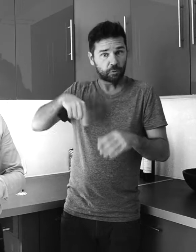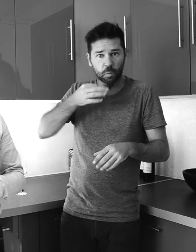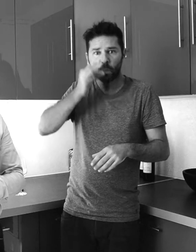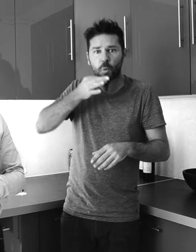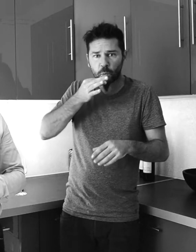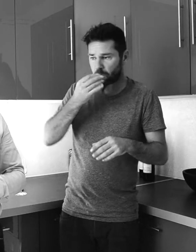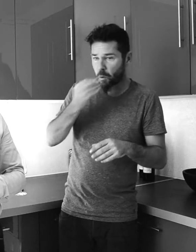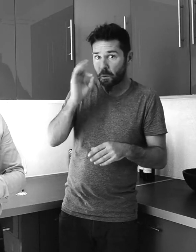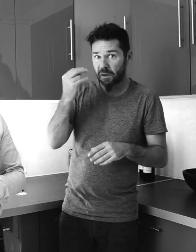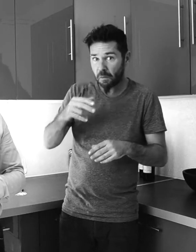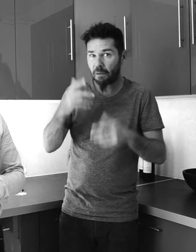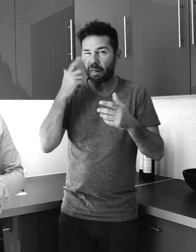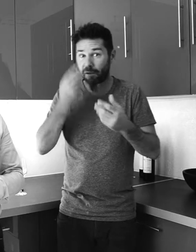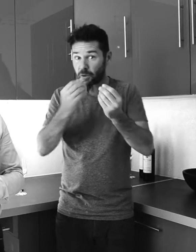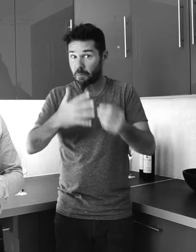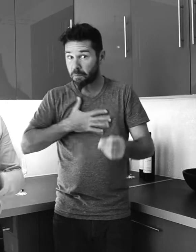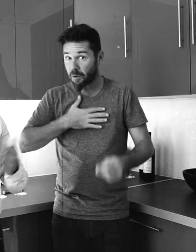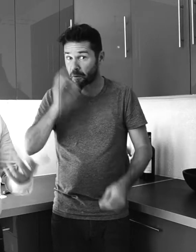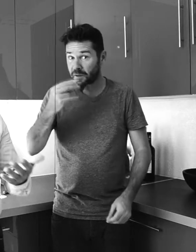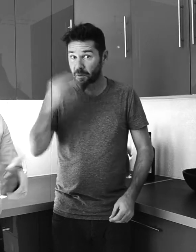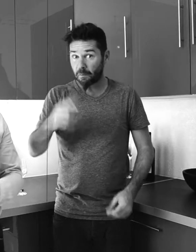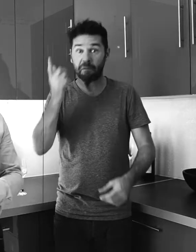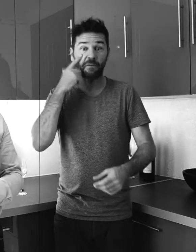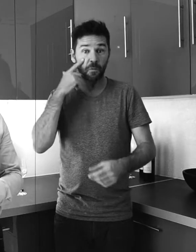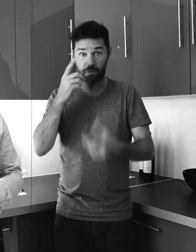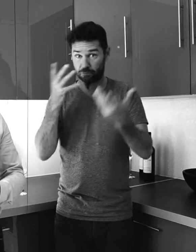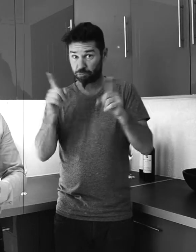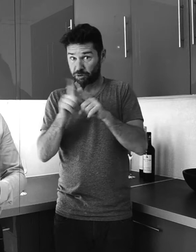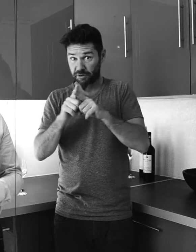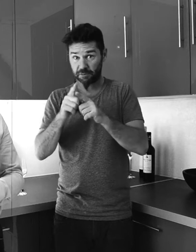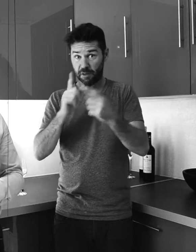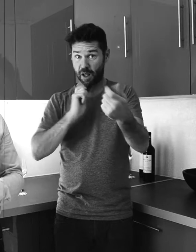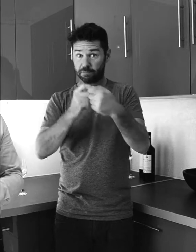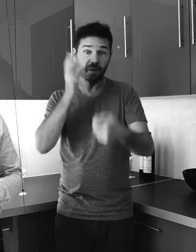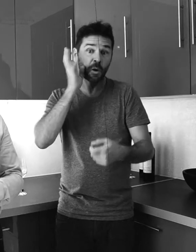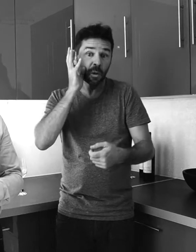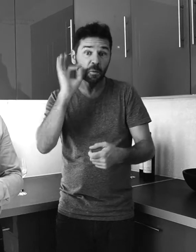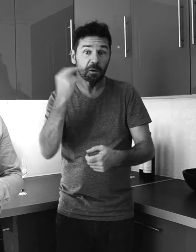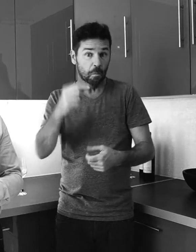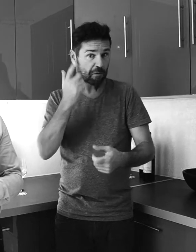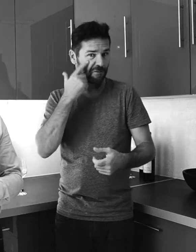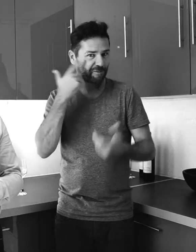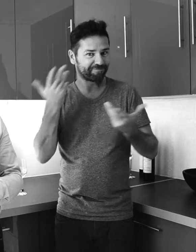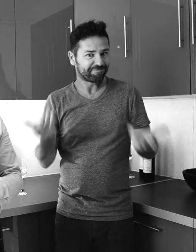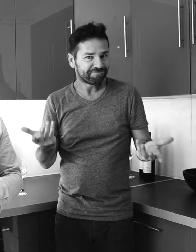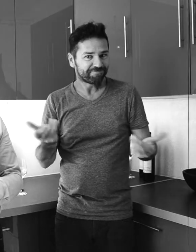ce vin il fait vraiment peur ou pas, s'il est adapté à Halloween ou pas.